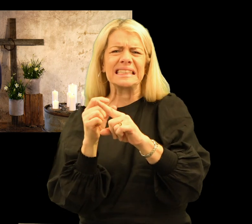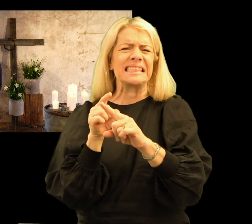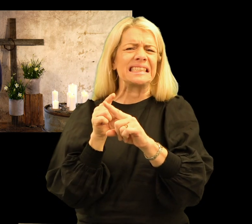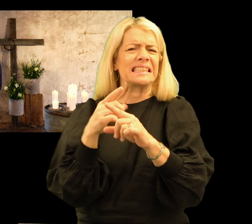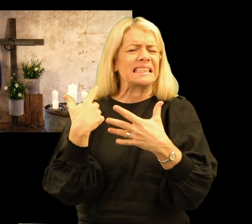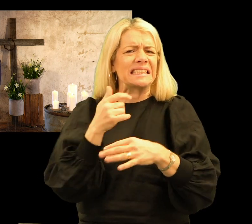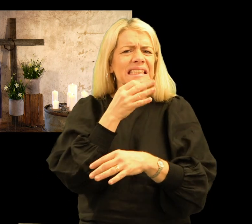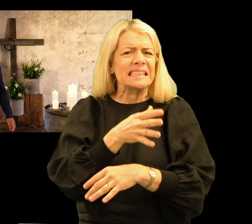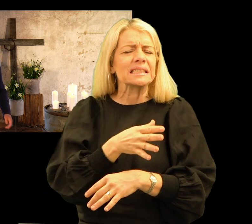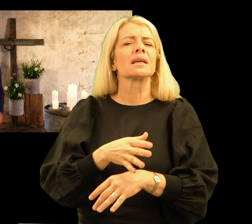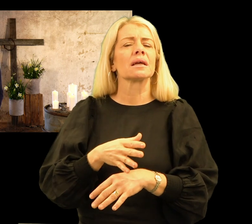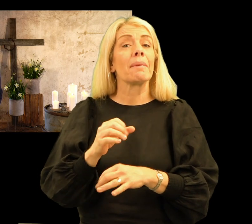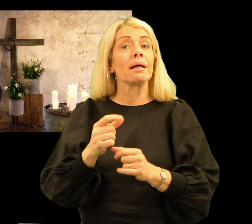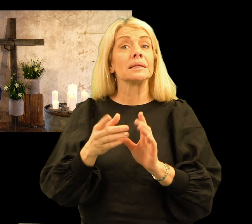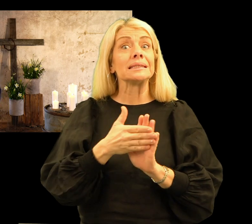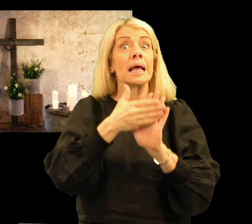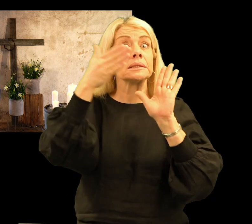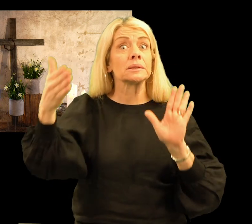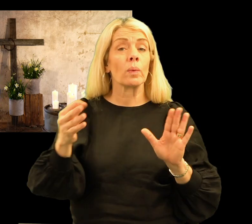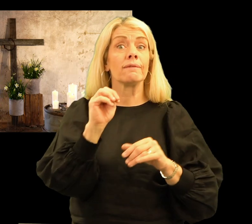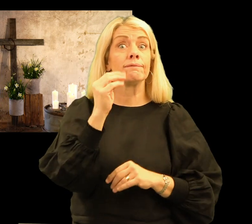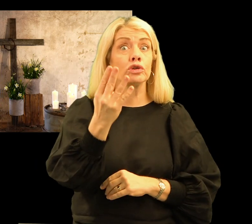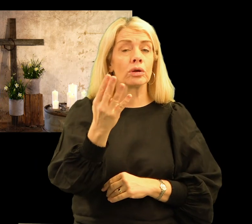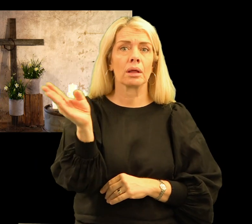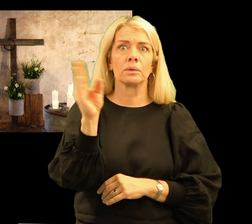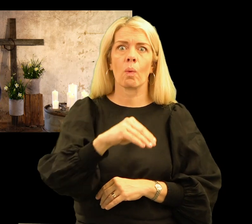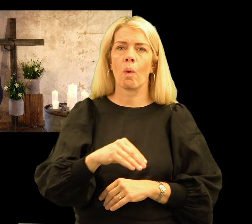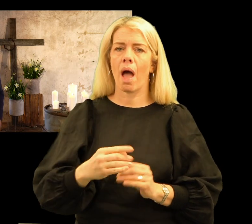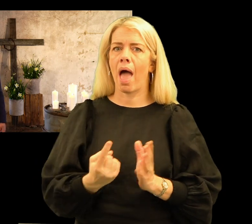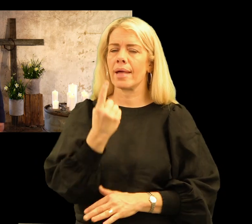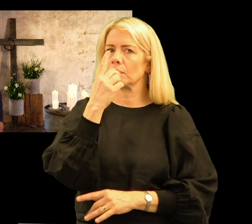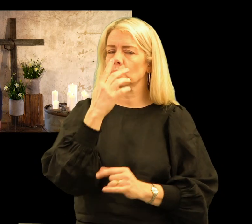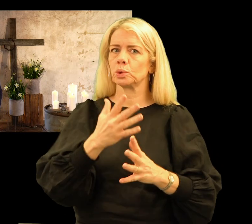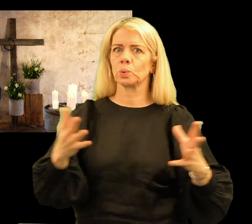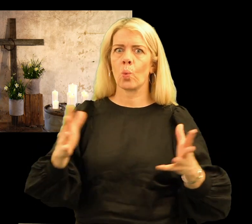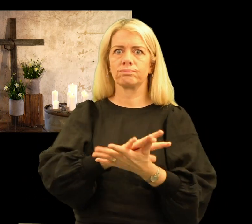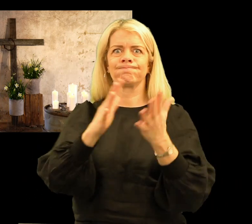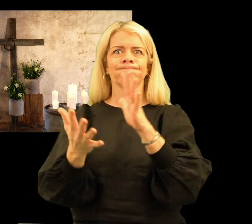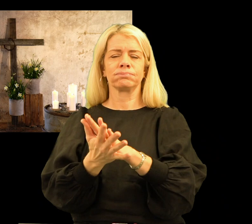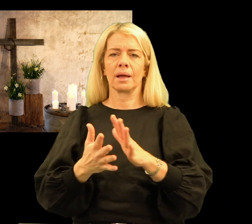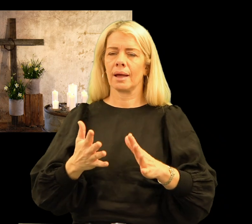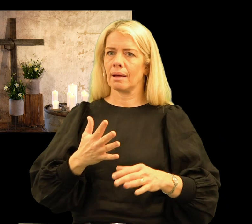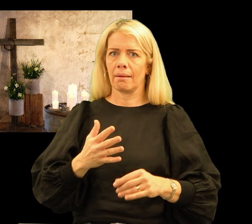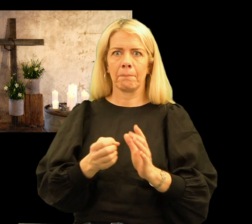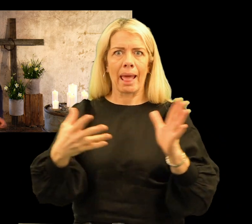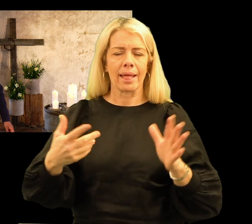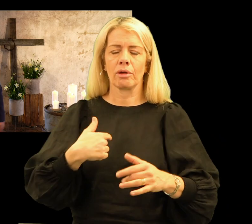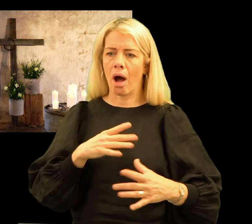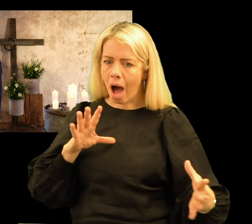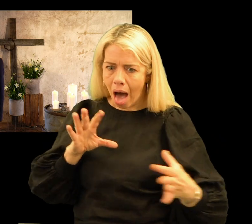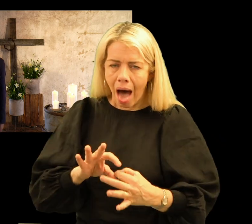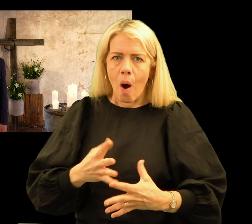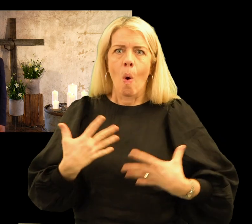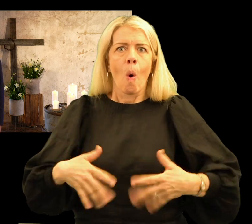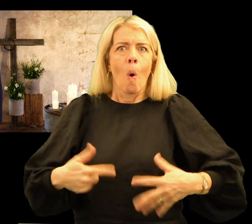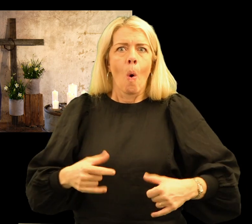flyttas ner det året. Men sen säsongen 94, då hände någonting som skapat en livslång passion för svartvitt i mitt